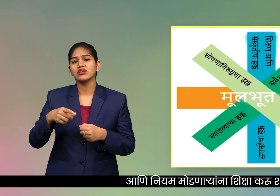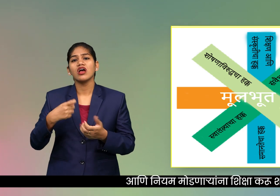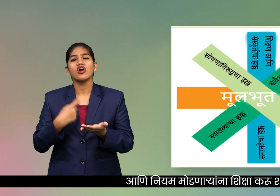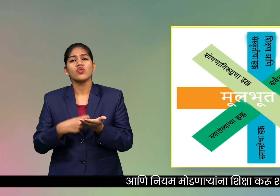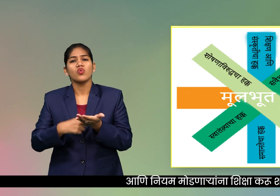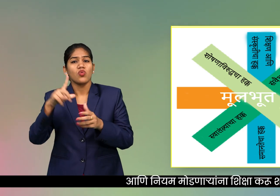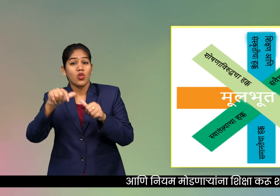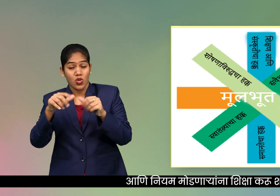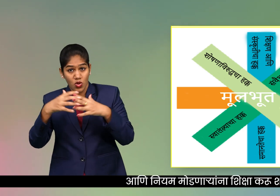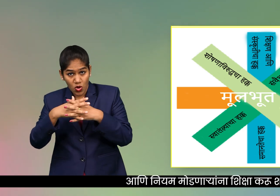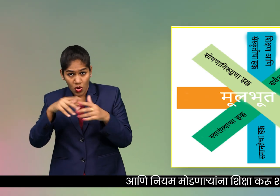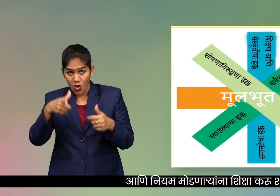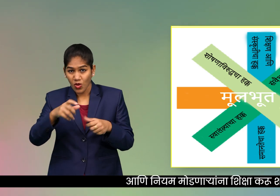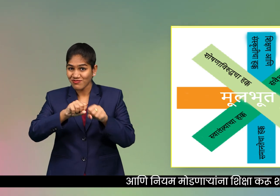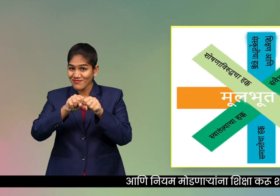मोडणाऱ्यांना शिक्षा करू शकते.